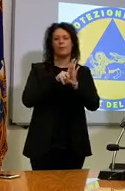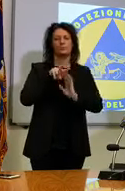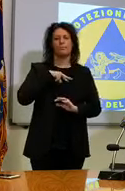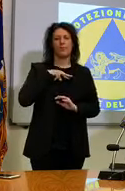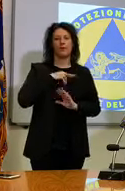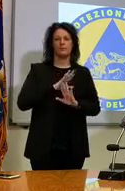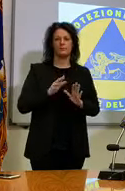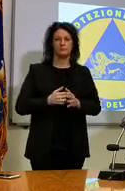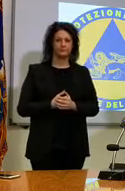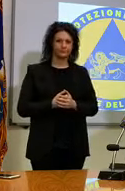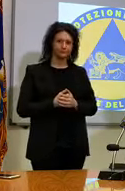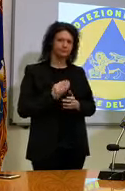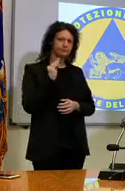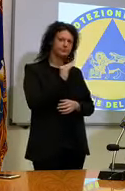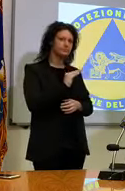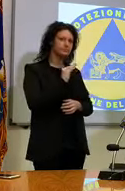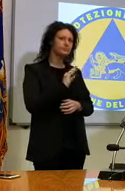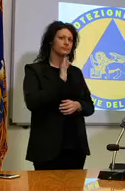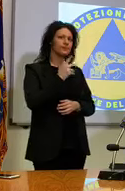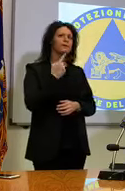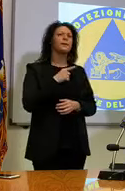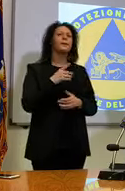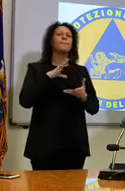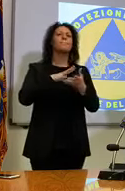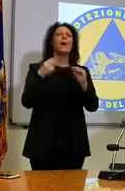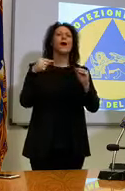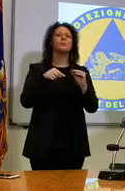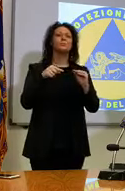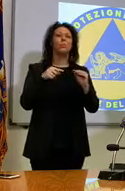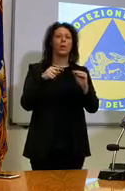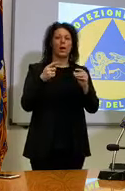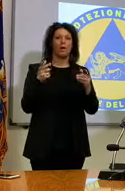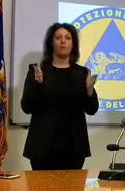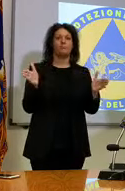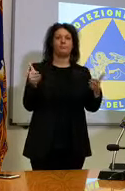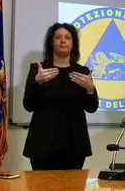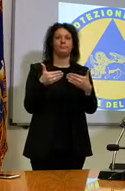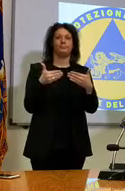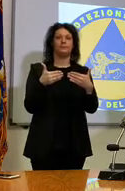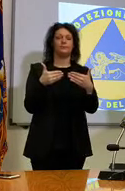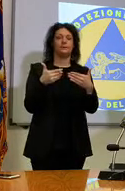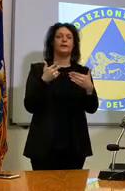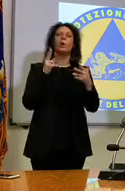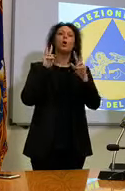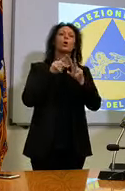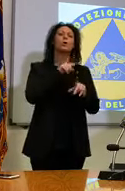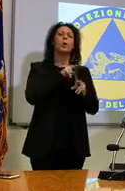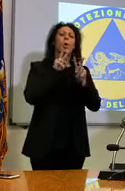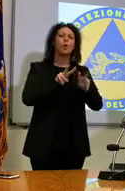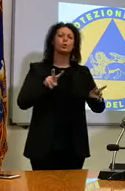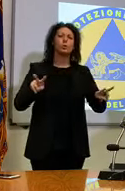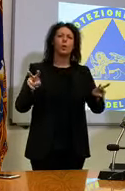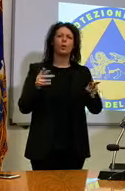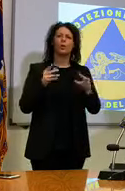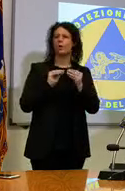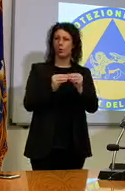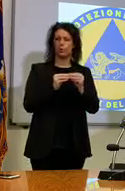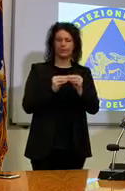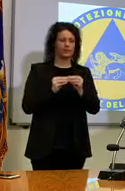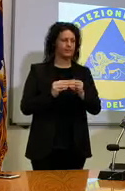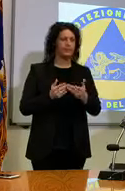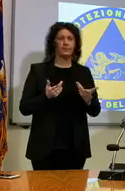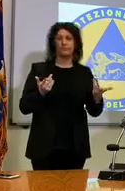Pasqua blindata, come si sta organizzando per rinforzare i controlli? Ma guardate, è semplicemente chiedendo